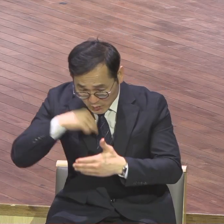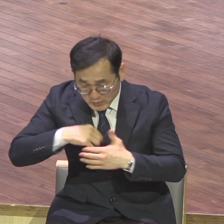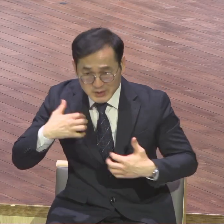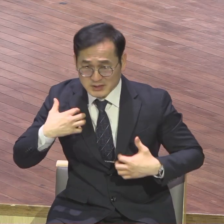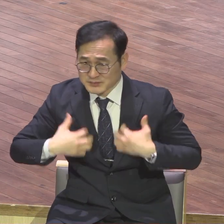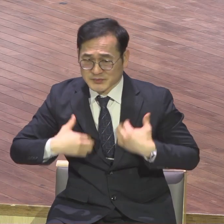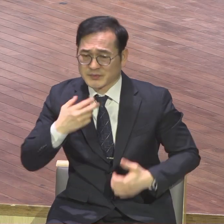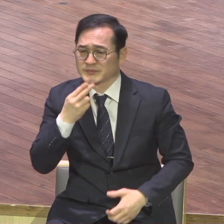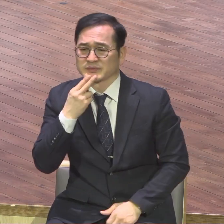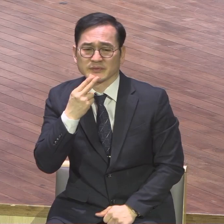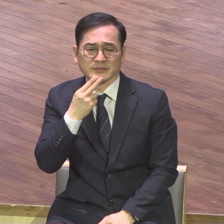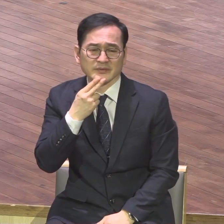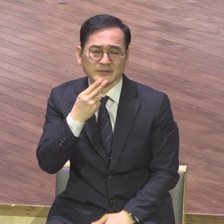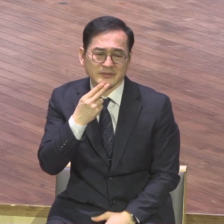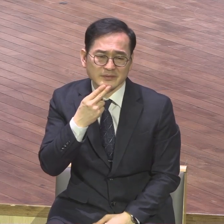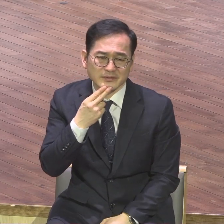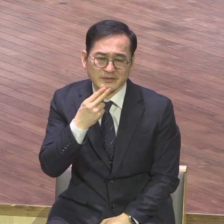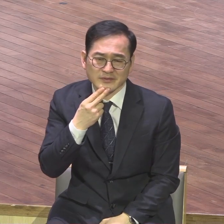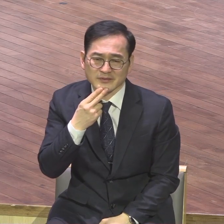기쁨.